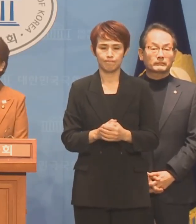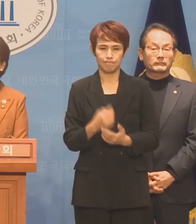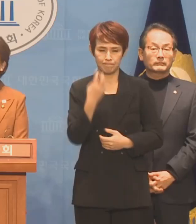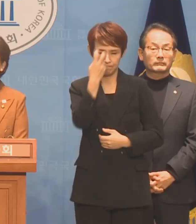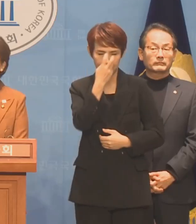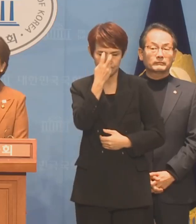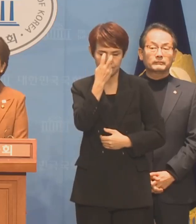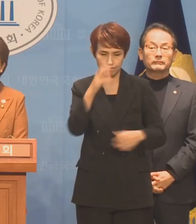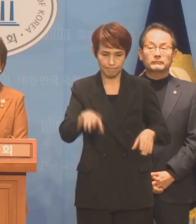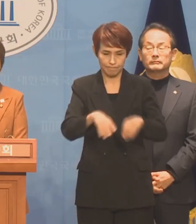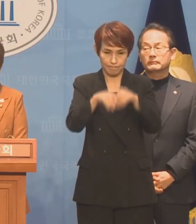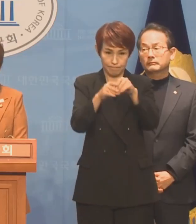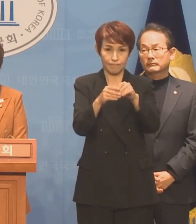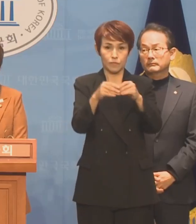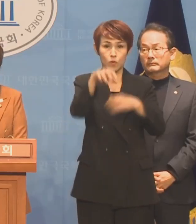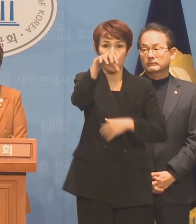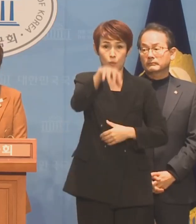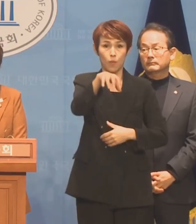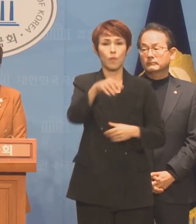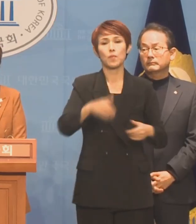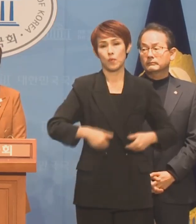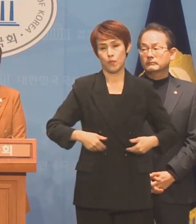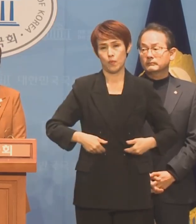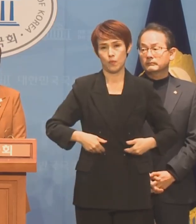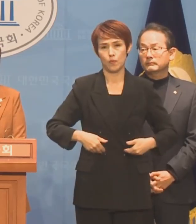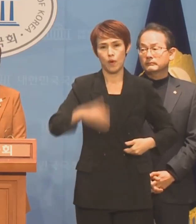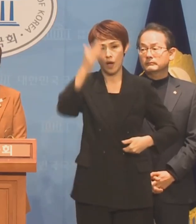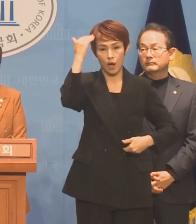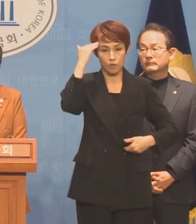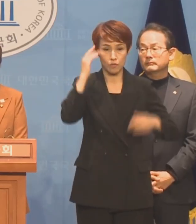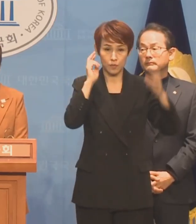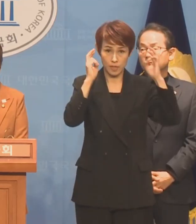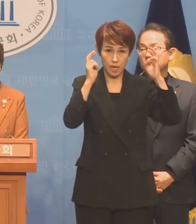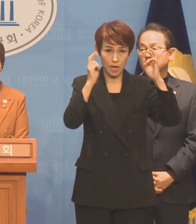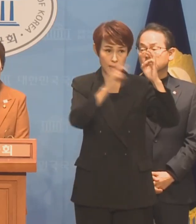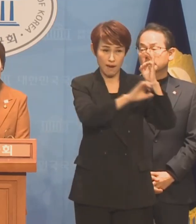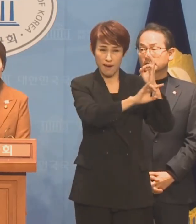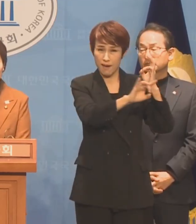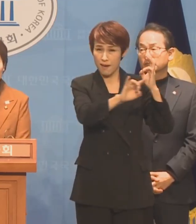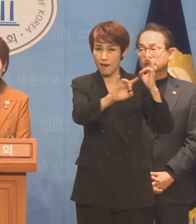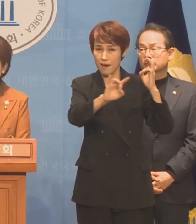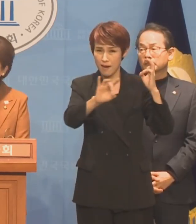지금 우리나라의 기업들이 각자